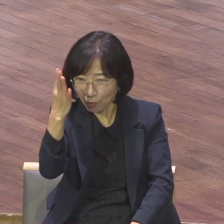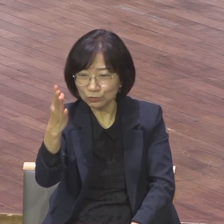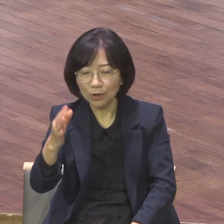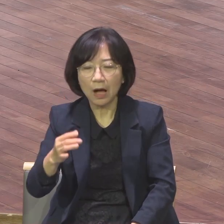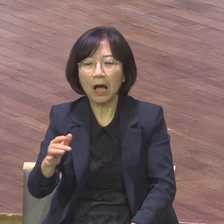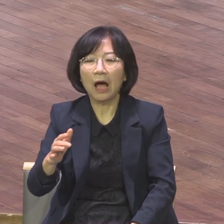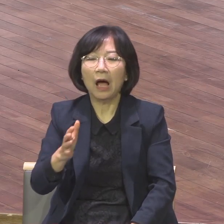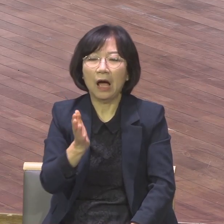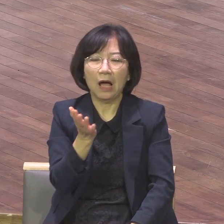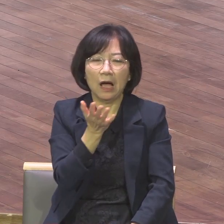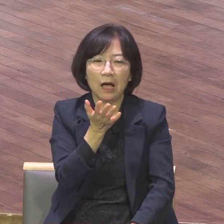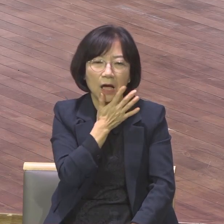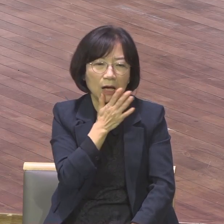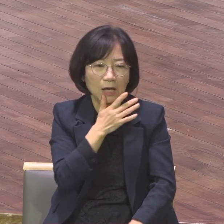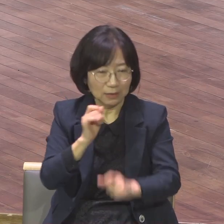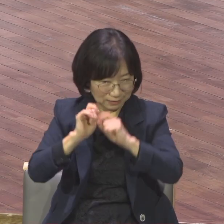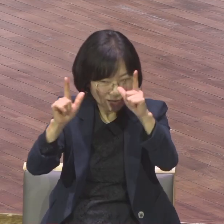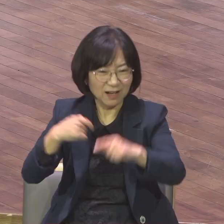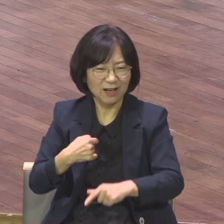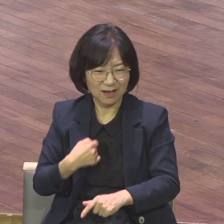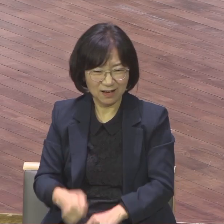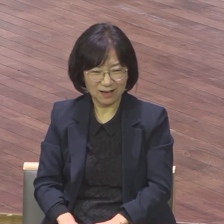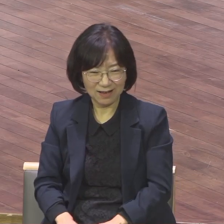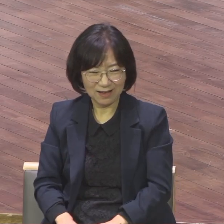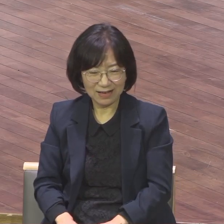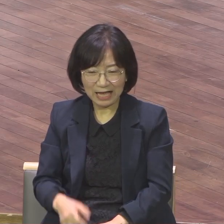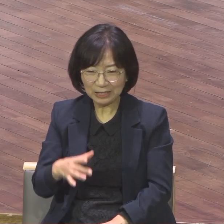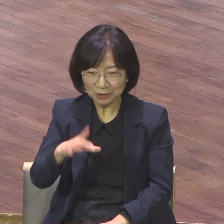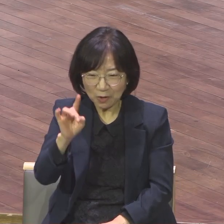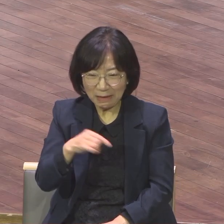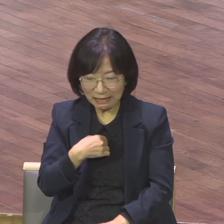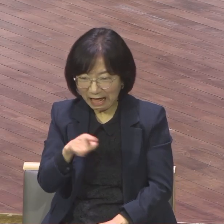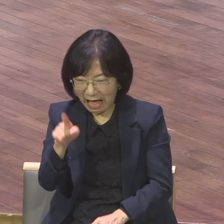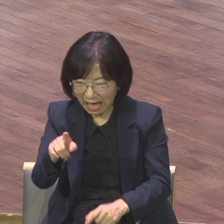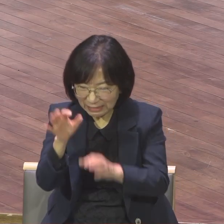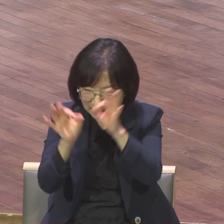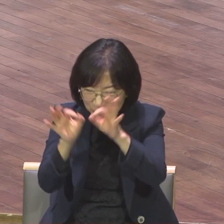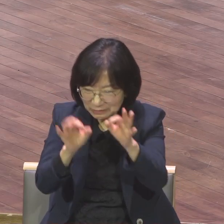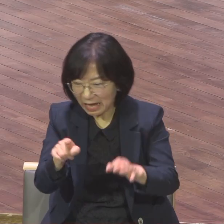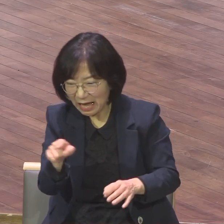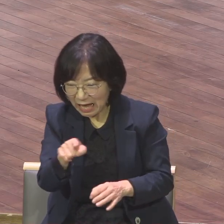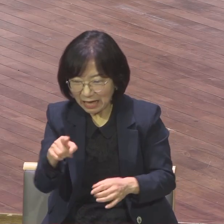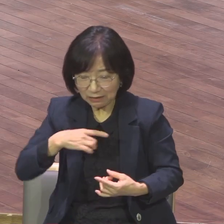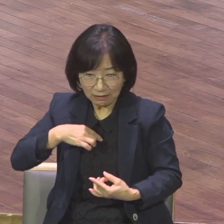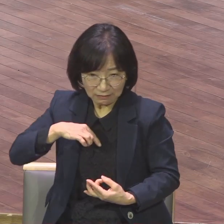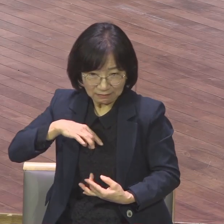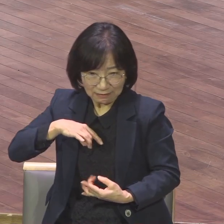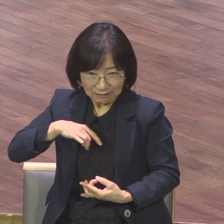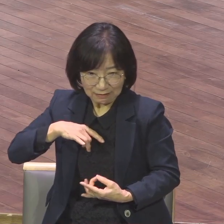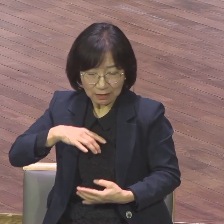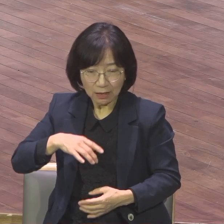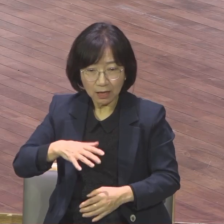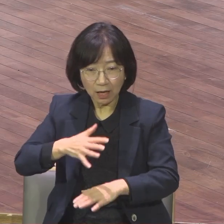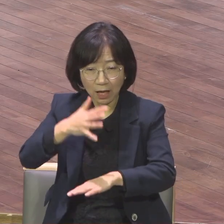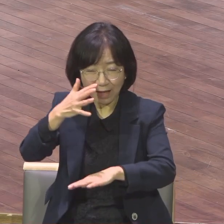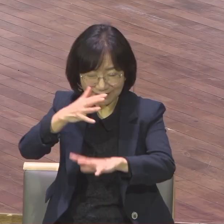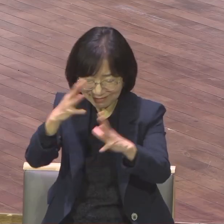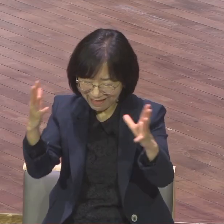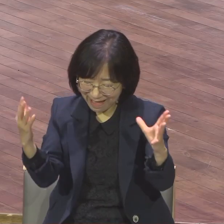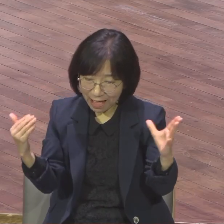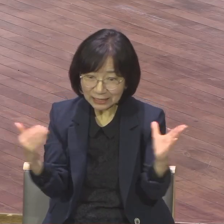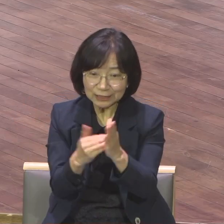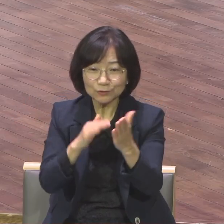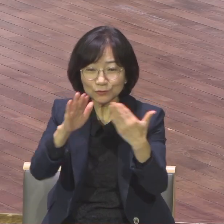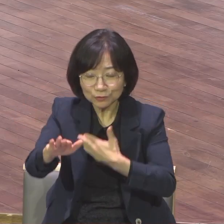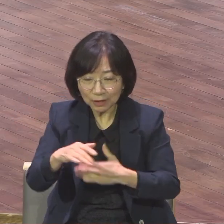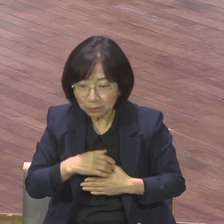그 술을 우리는 나 같은 경우 못 읽는 거예요. 그 보통 이게 또 뭐 한